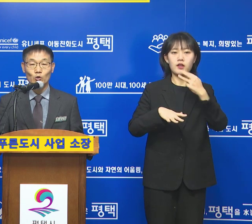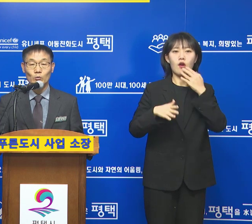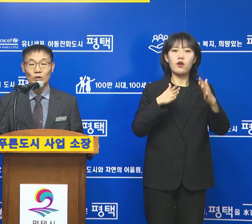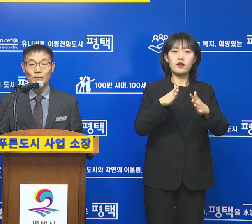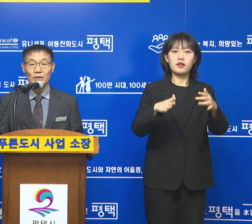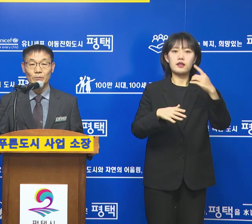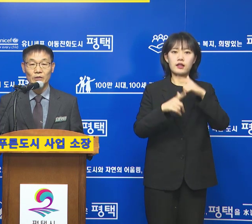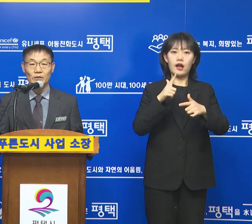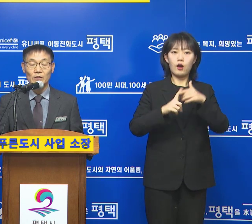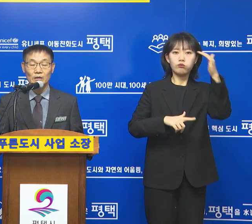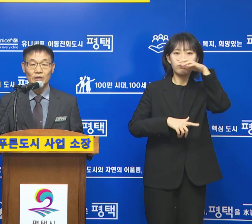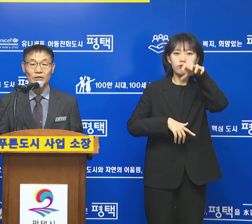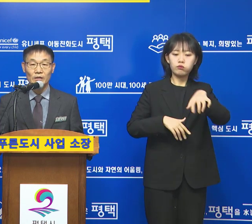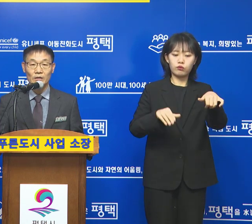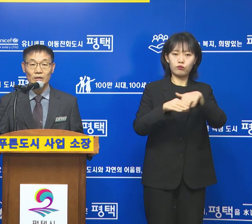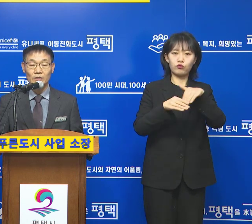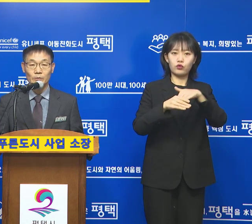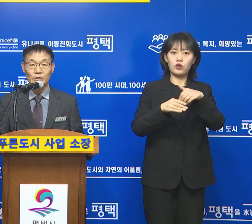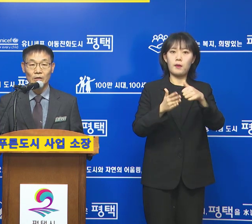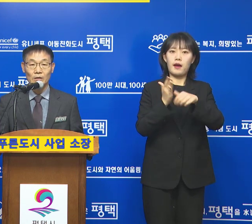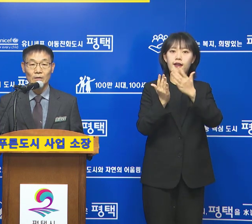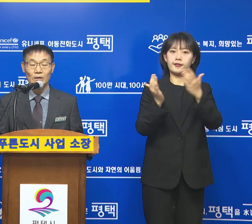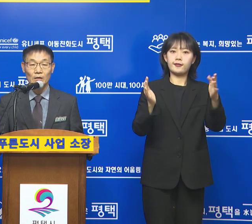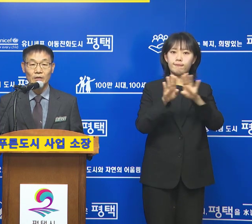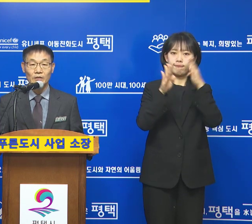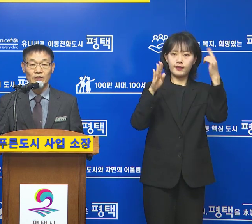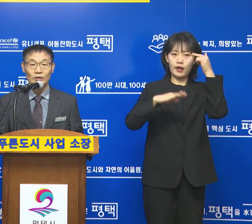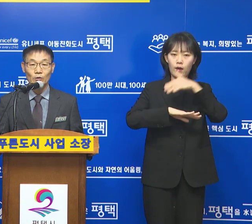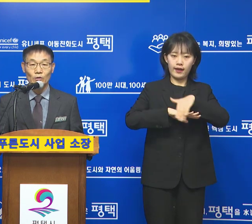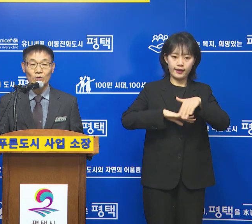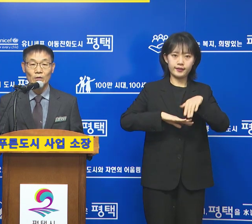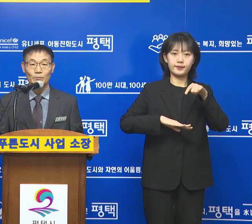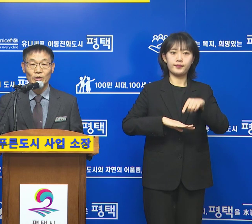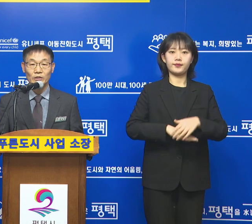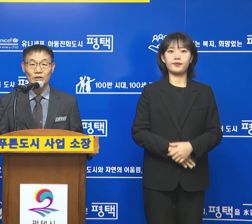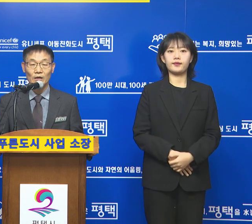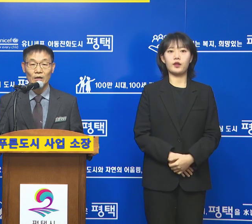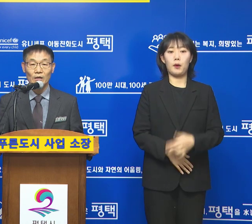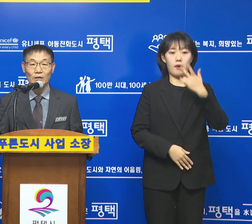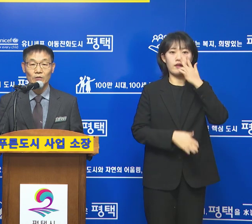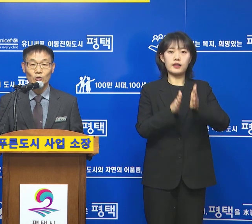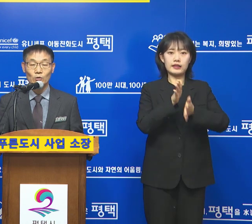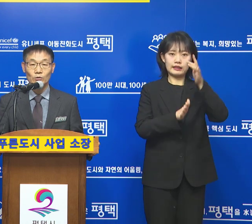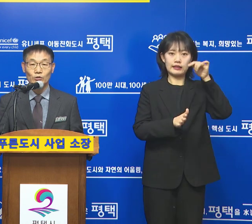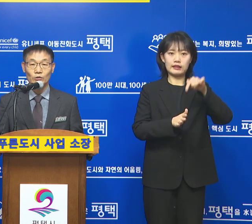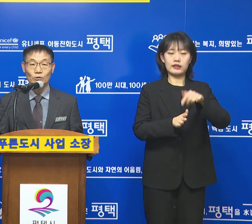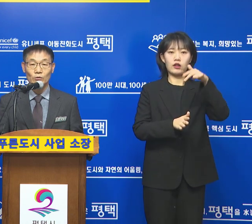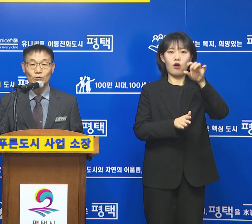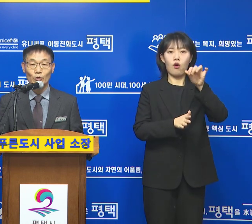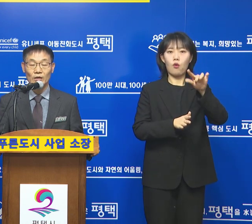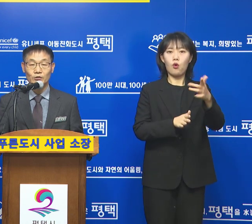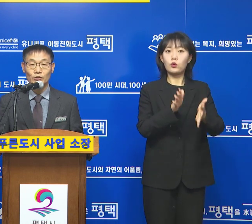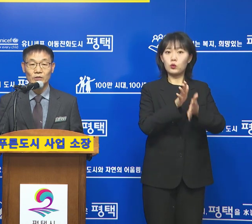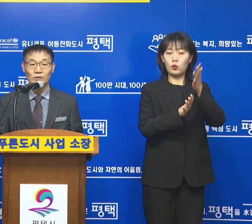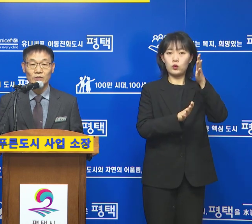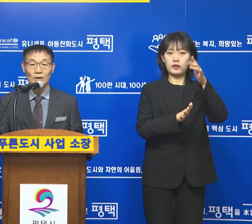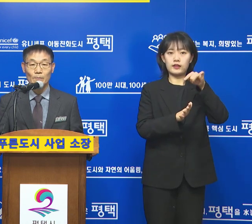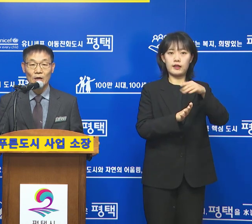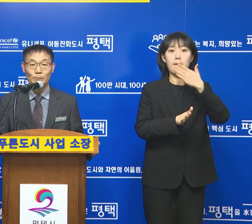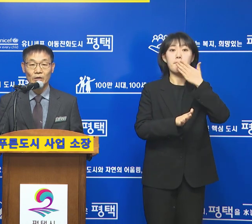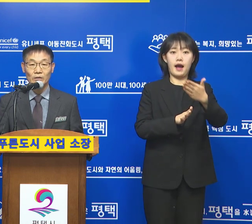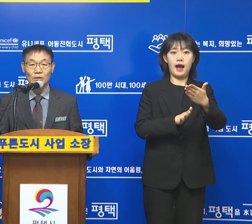경기 정원문화박람회를 개최할 예정입니다. 이를 계기로 평택시가 정원도시로 도약할 수